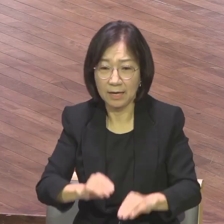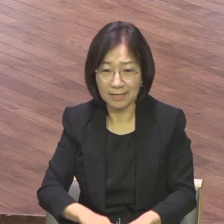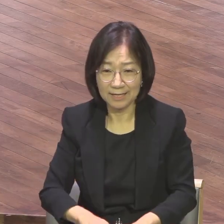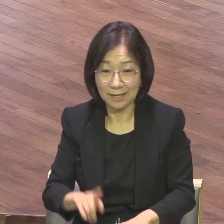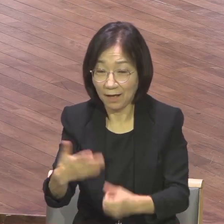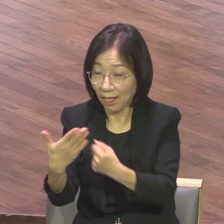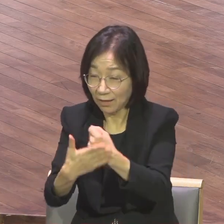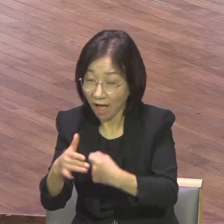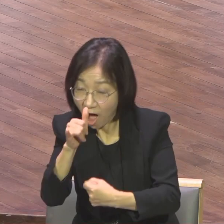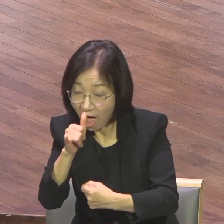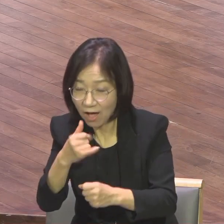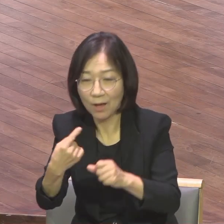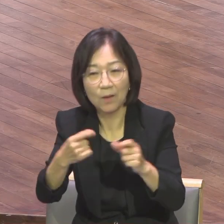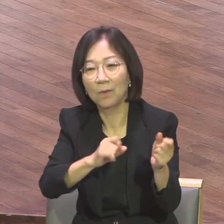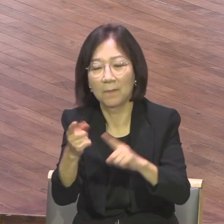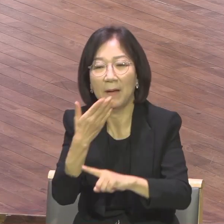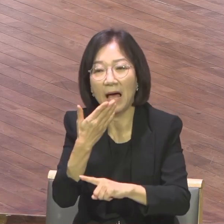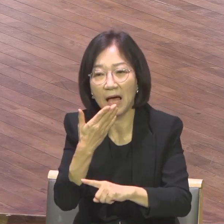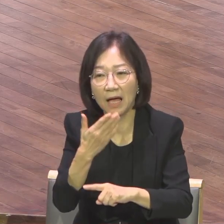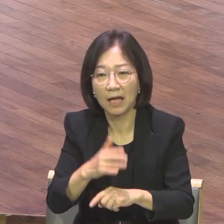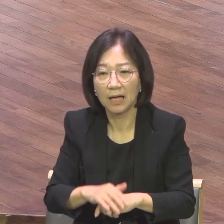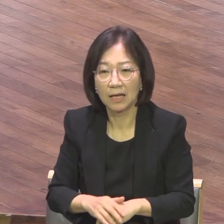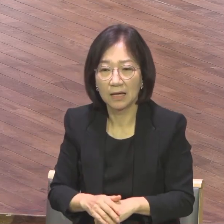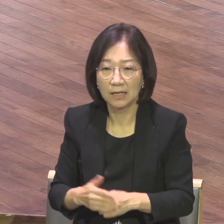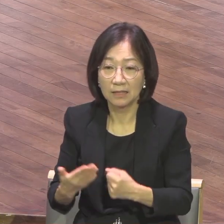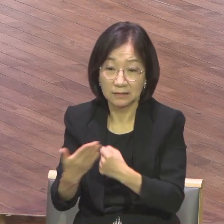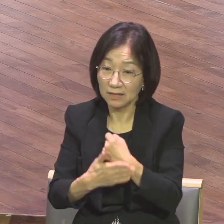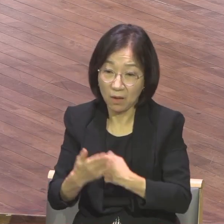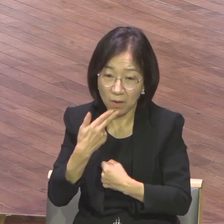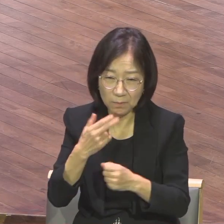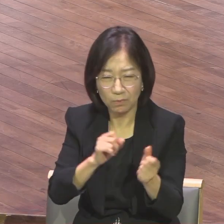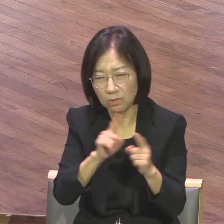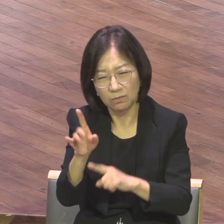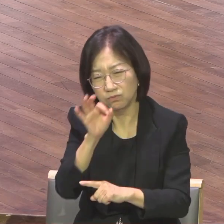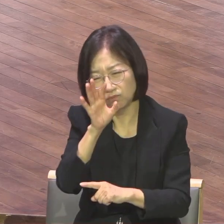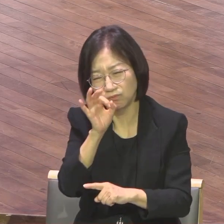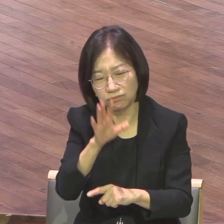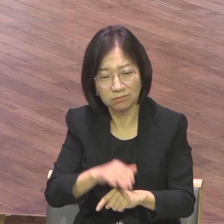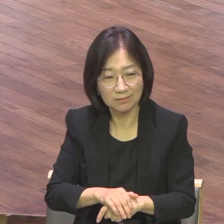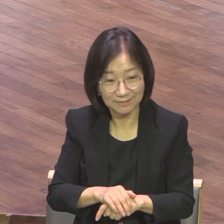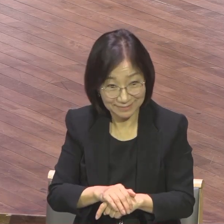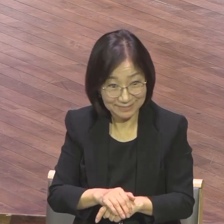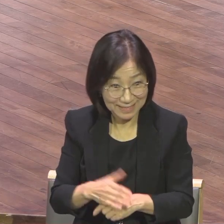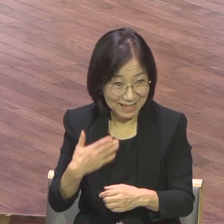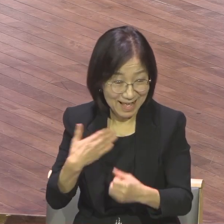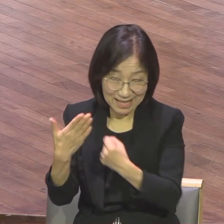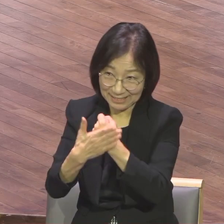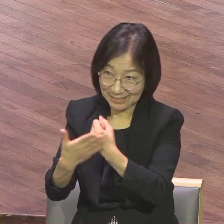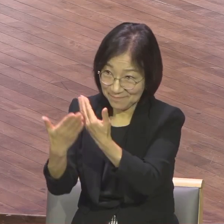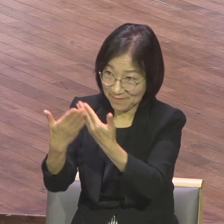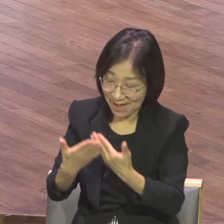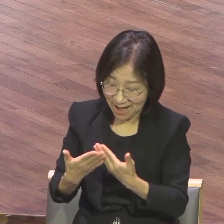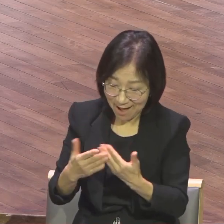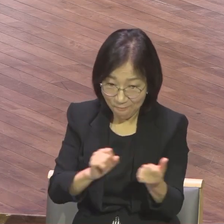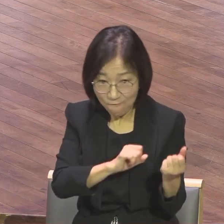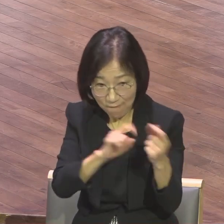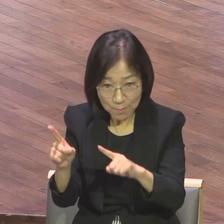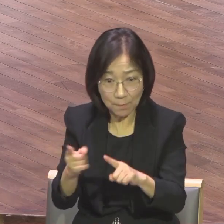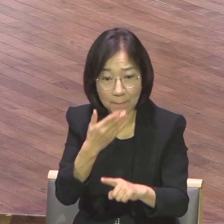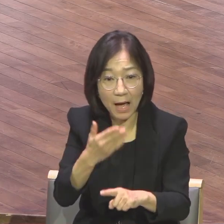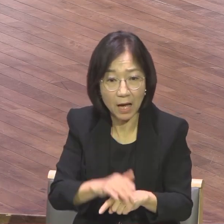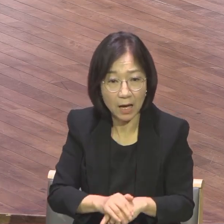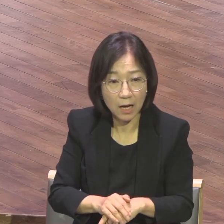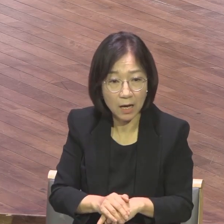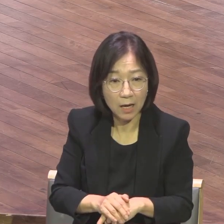받으면 회복이 돼요. 은혜를 못 받아서 그렇지. 은혜를 받으면 놀라운 회복의 역사가 왜 죽은 자가 살아나고